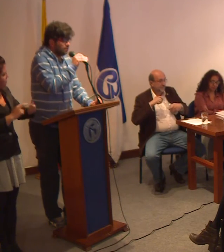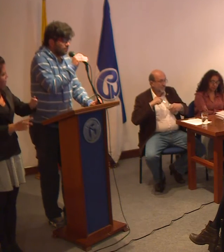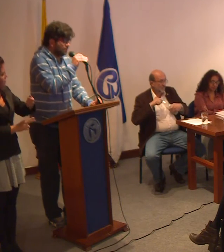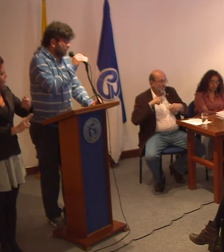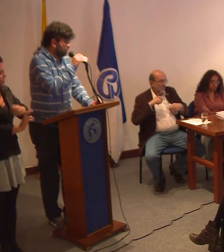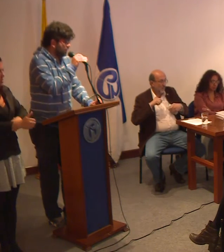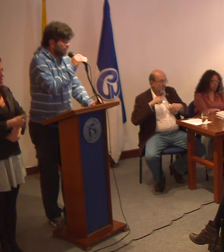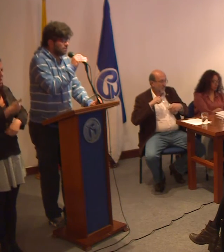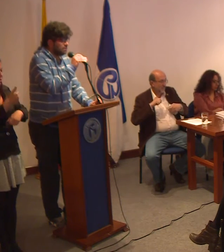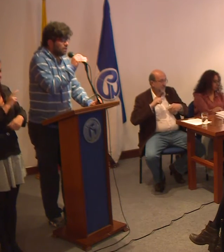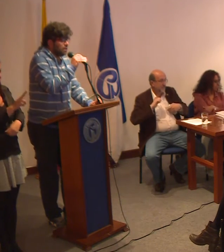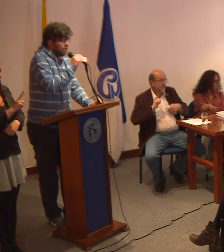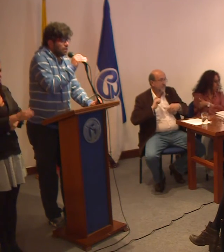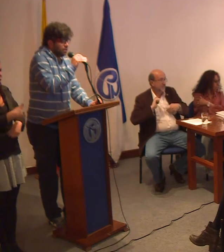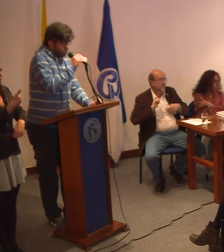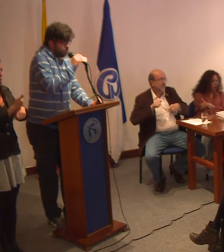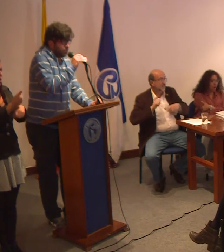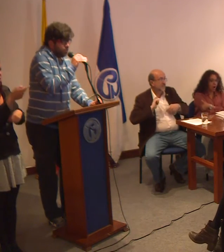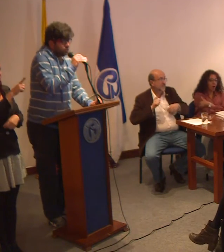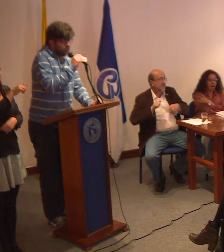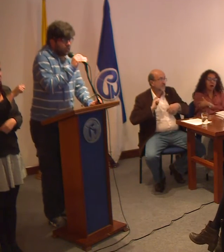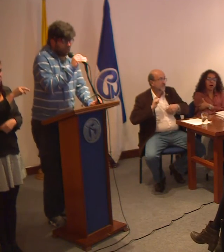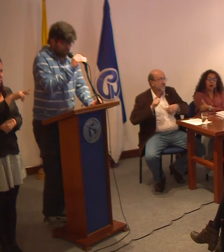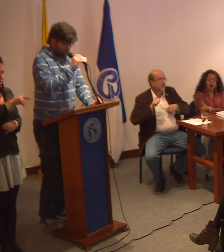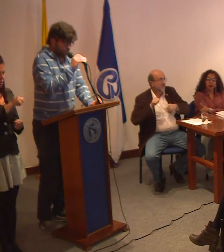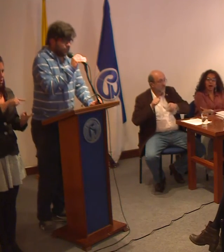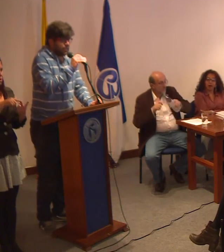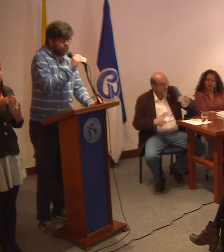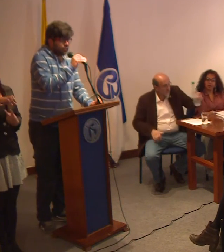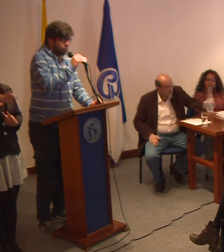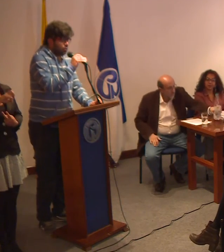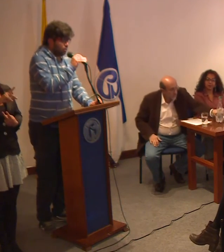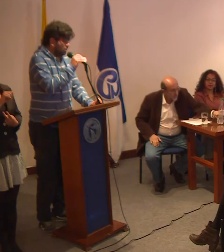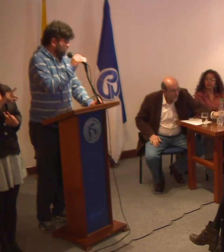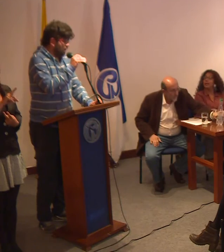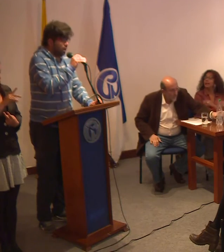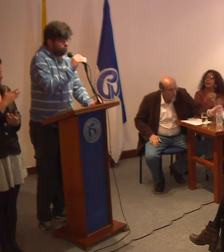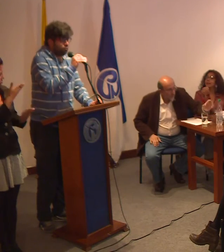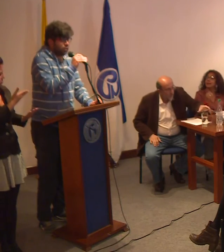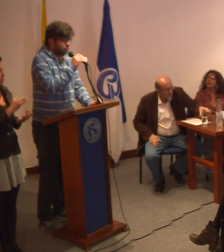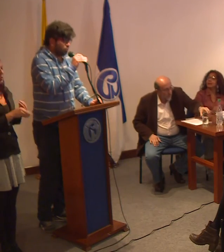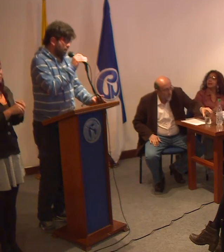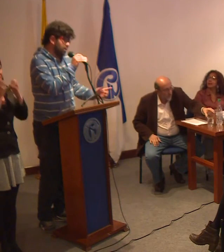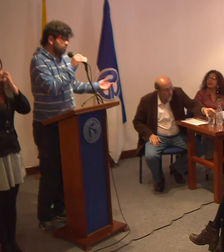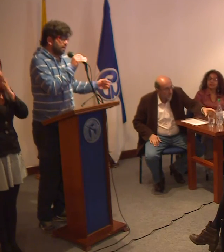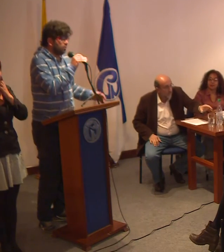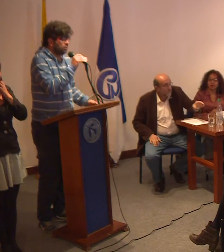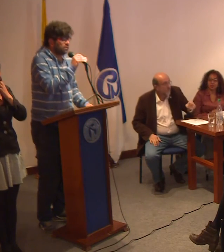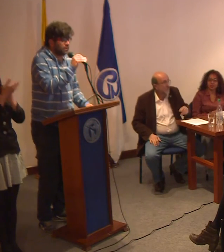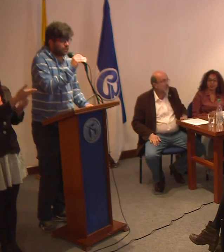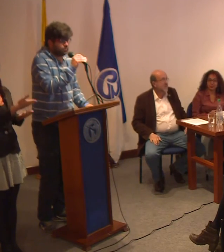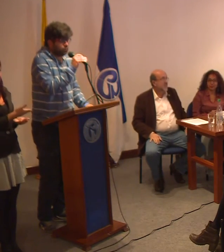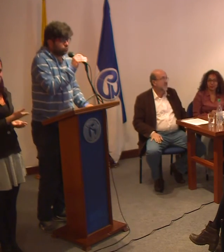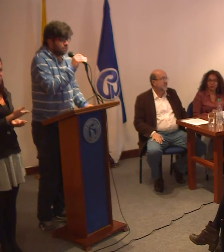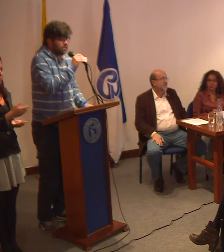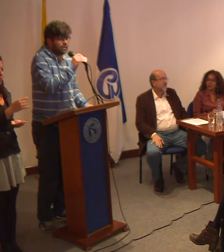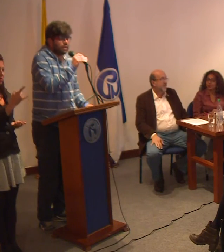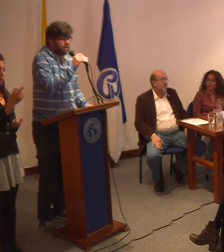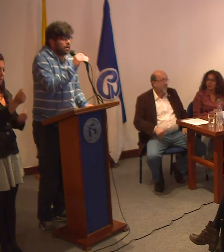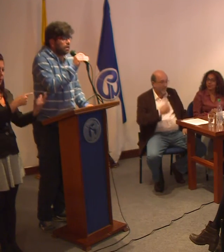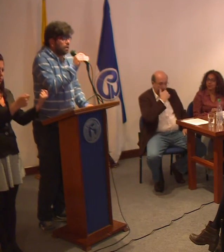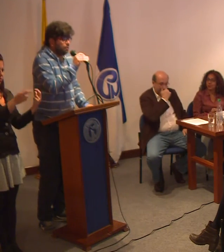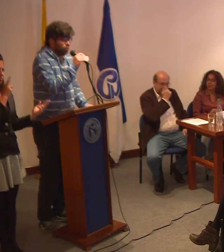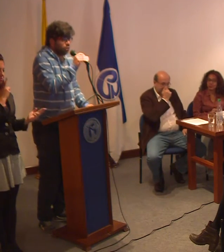vicerrectoras Sandra Rodríguez y Piedad Ortega y el rector Adolfo Hernández Tortúa. Ellos van a contestar las preguntas